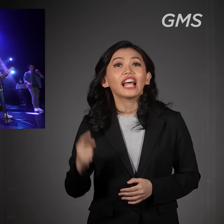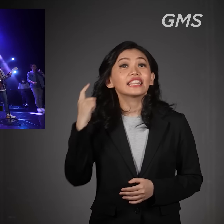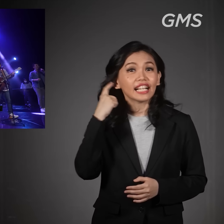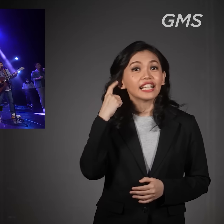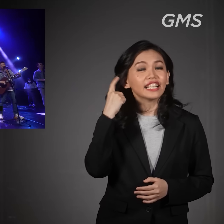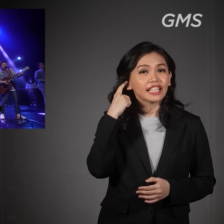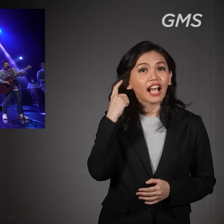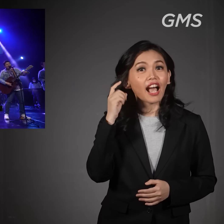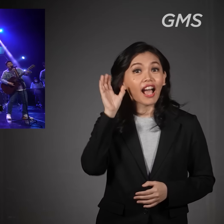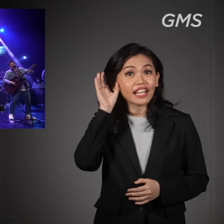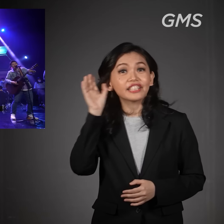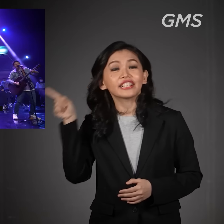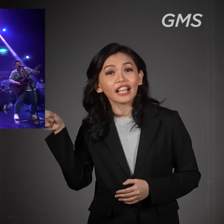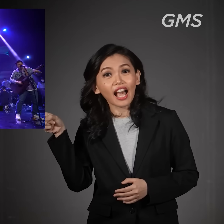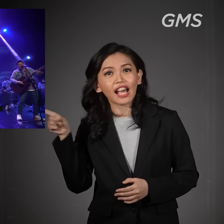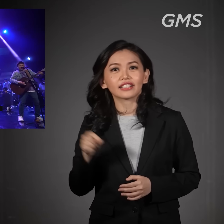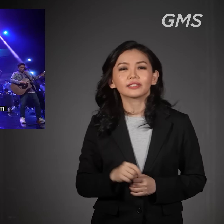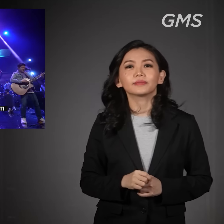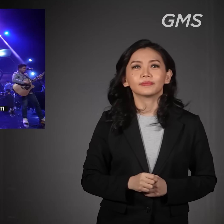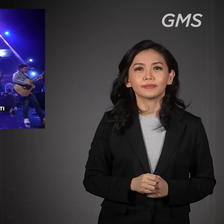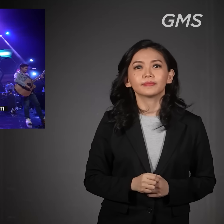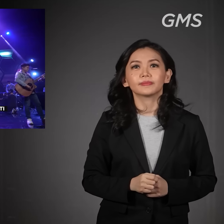didengar telinga,